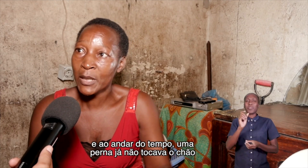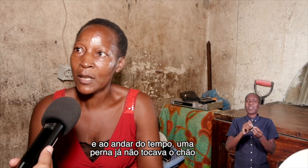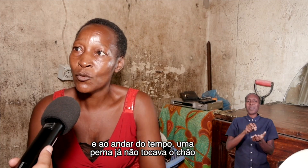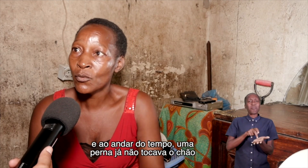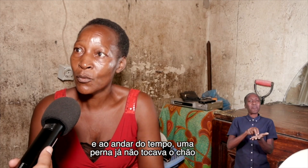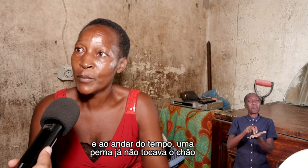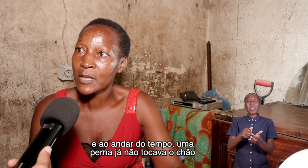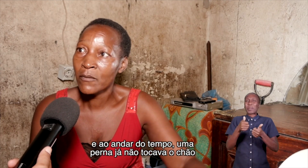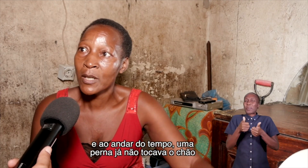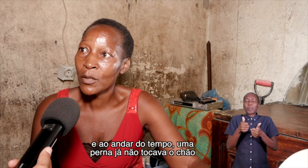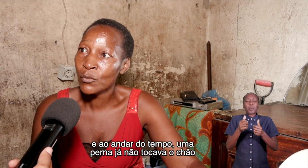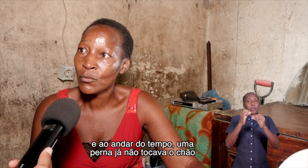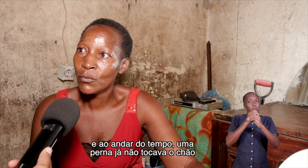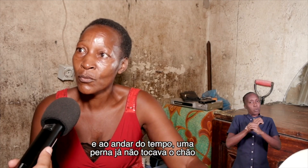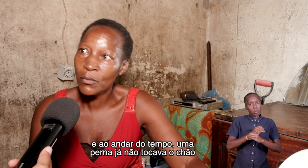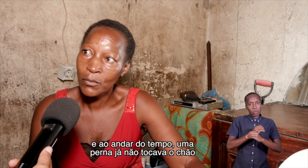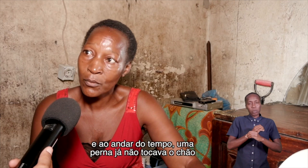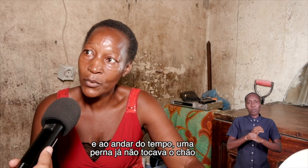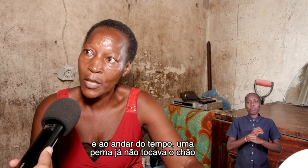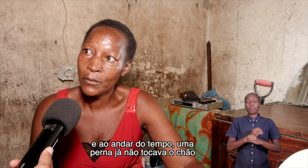perna não pesava no chão.